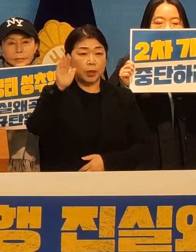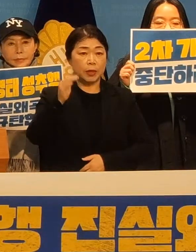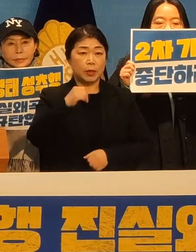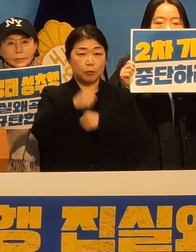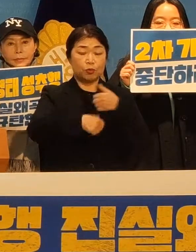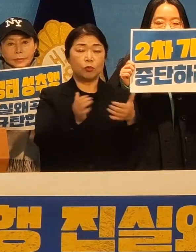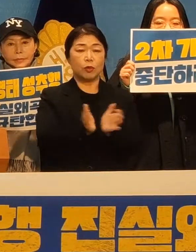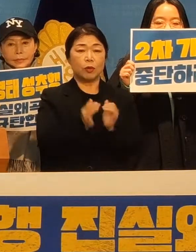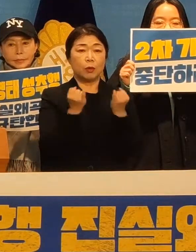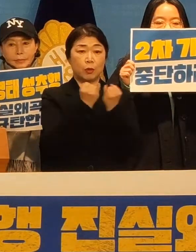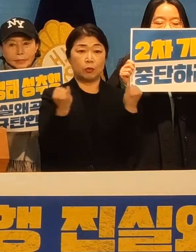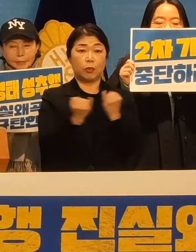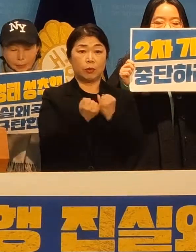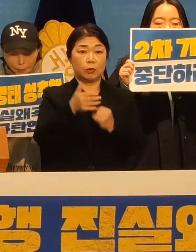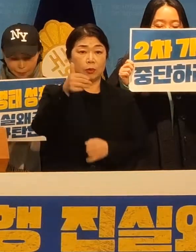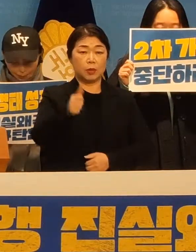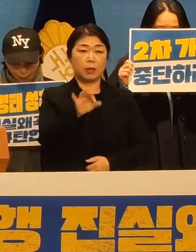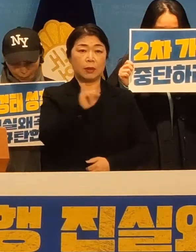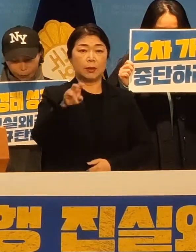이미영입니다.